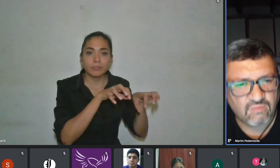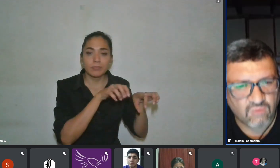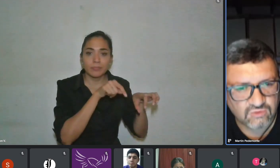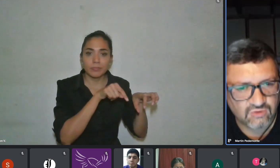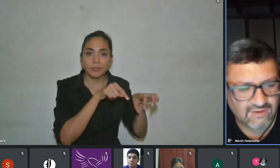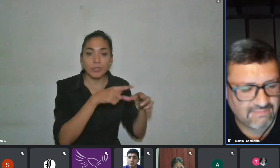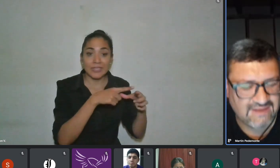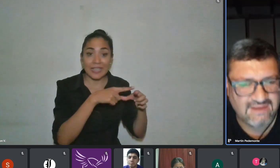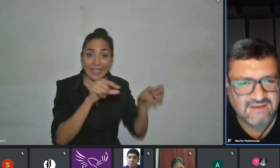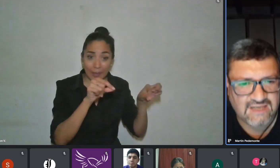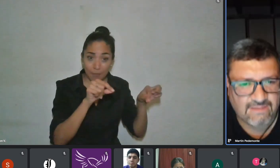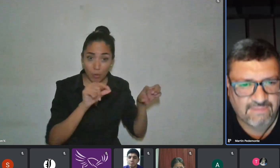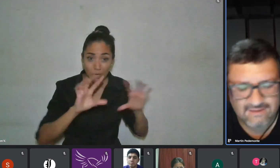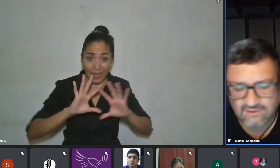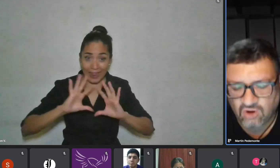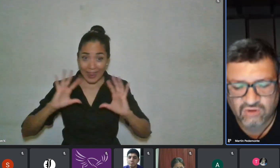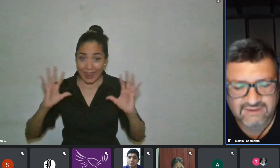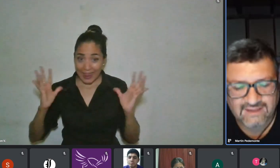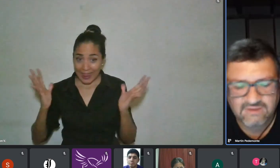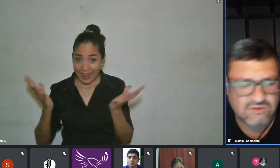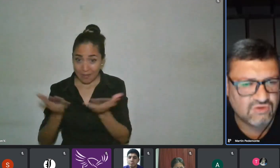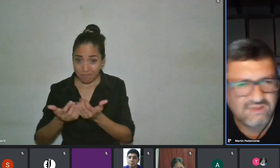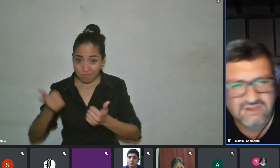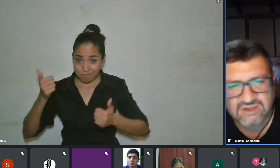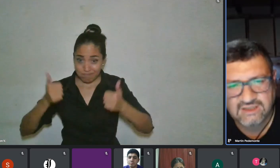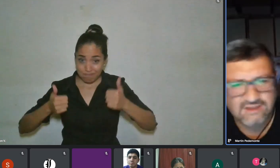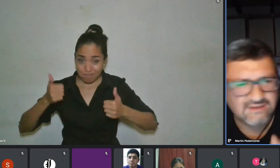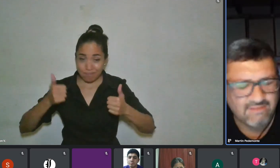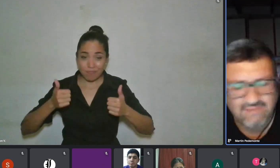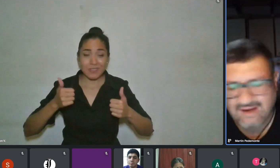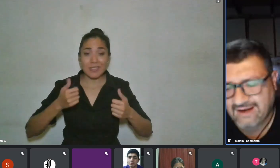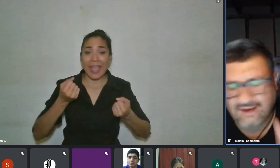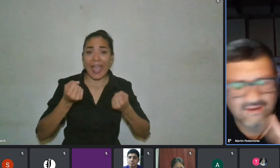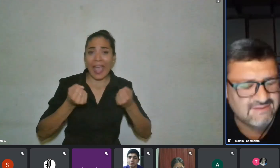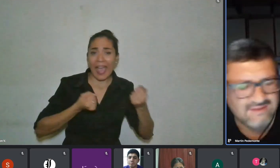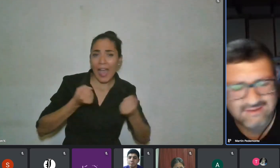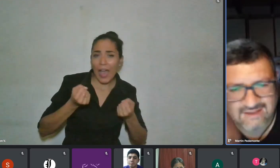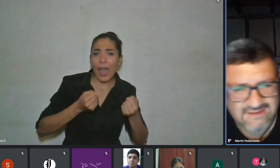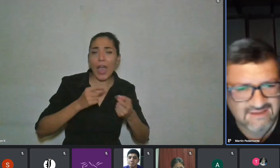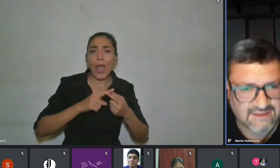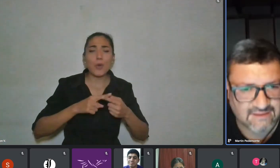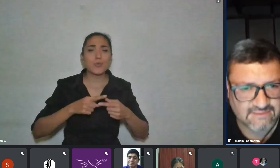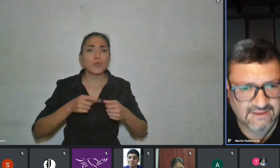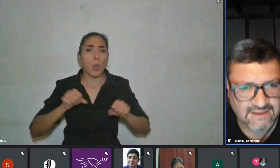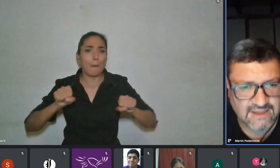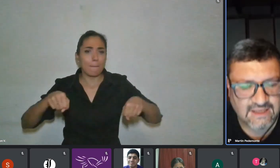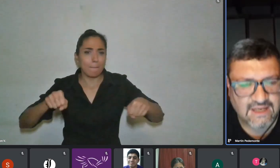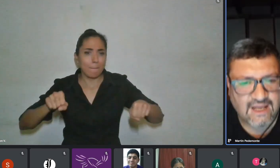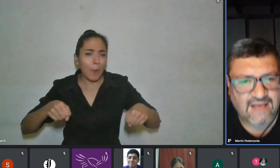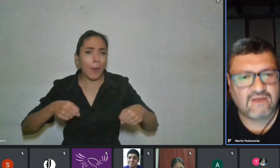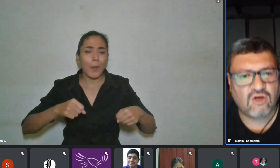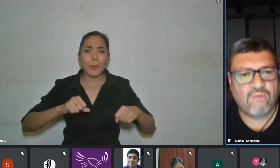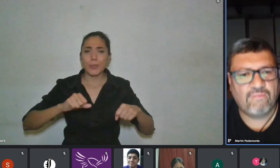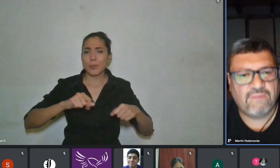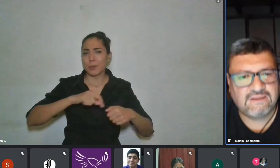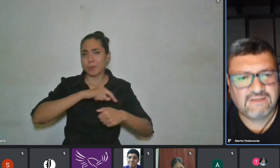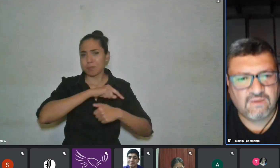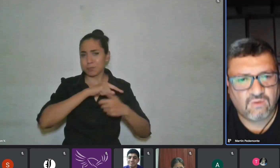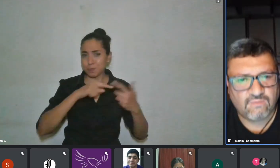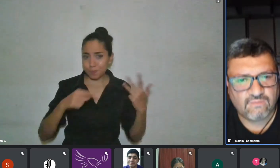Japón en el mundo, el Made in Japan, Honda, Mitsubishi, Yamaha, etcétera, etcétera,